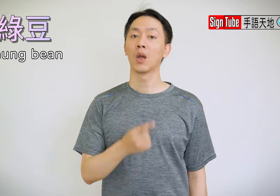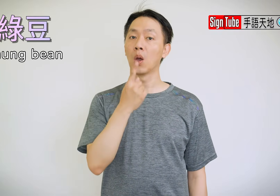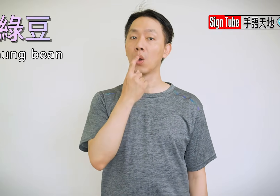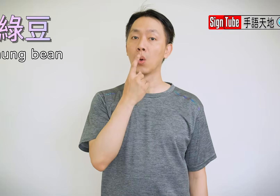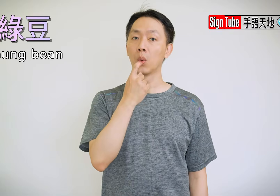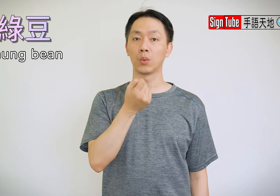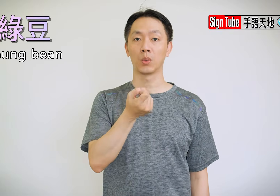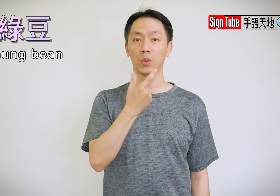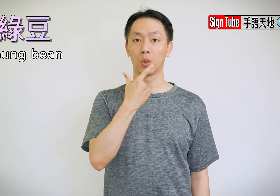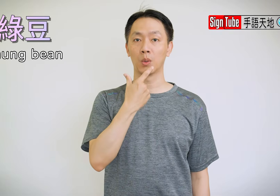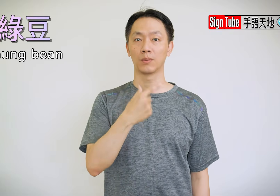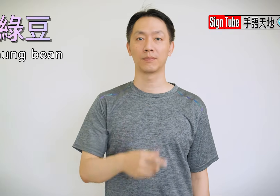绿豆、